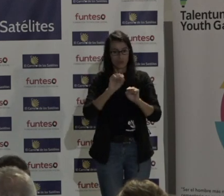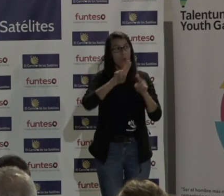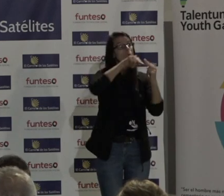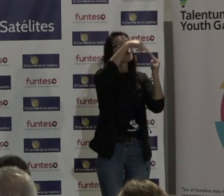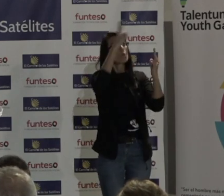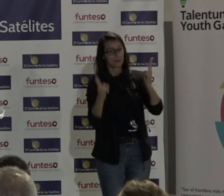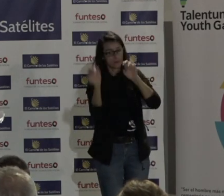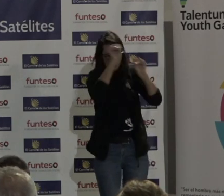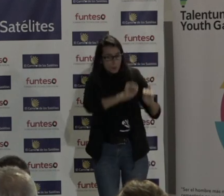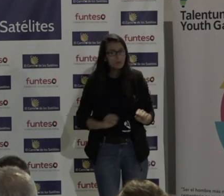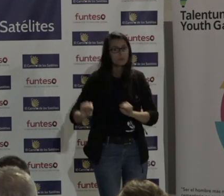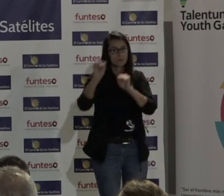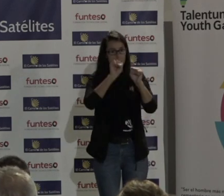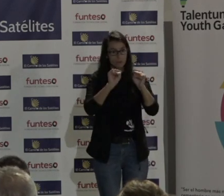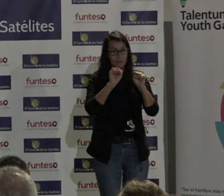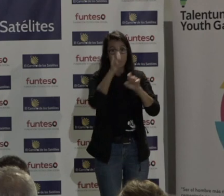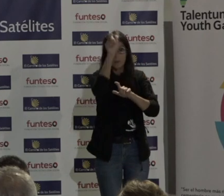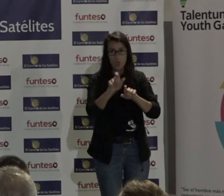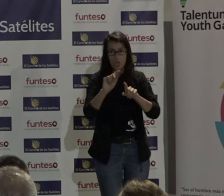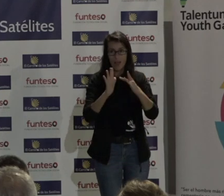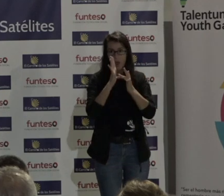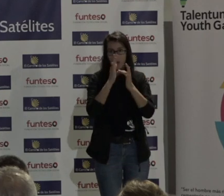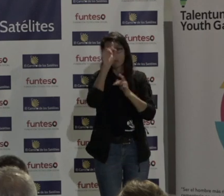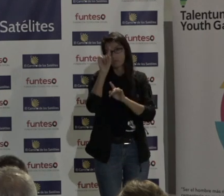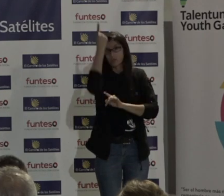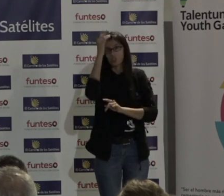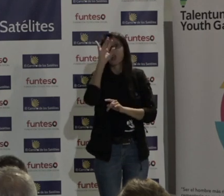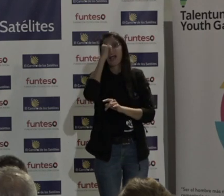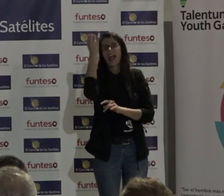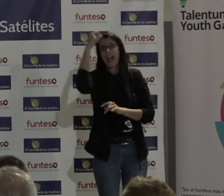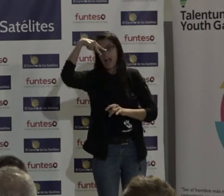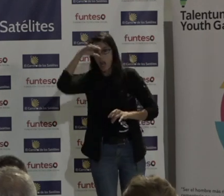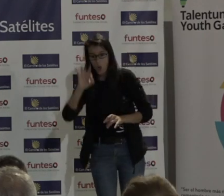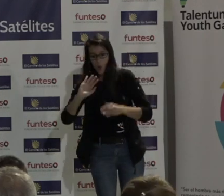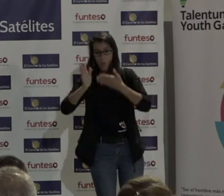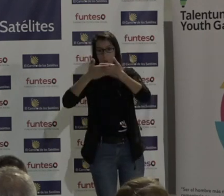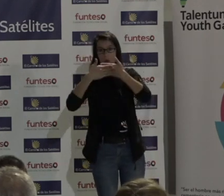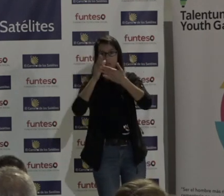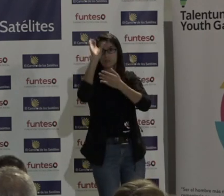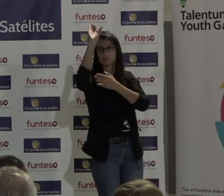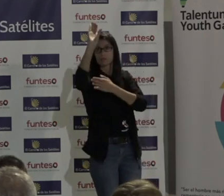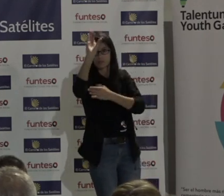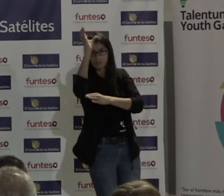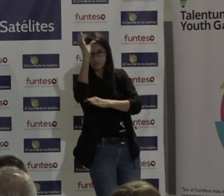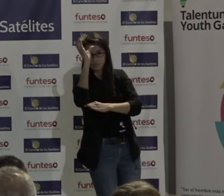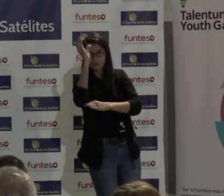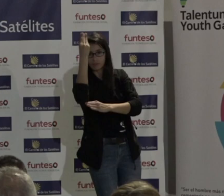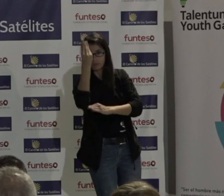puentes. A Jano se le colocaba protegiendo las puertas de los hogares,